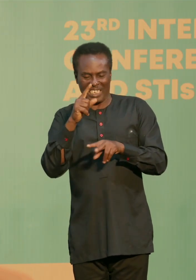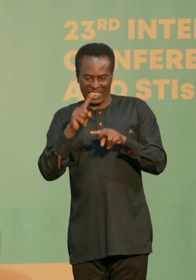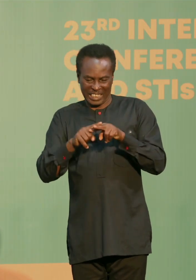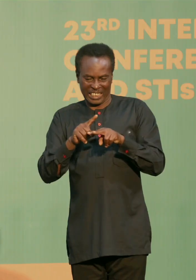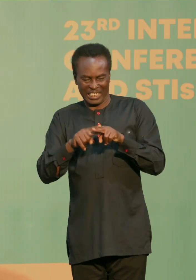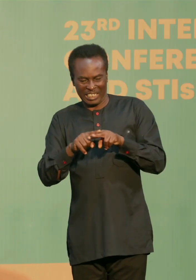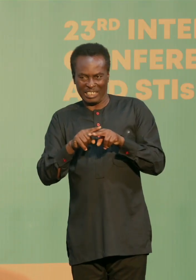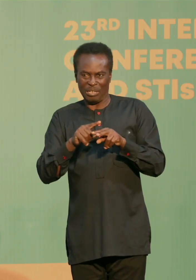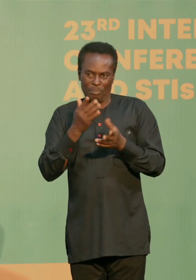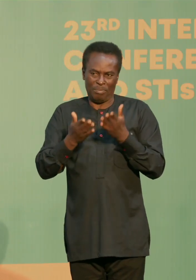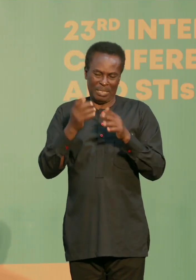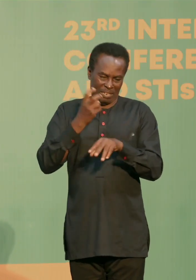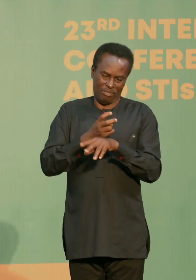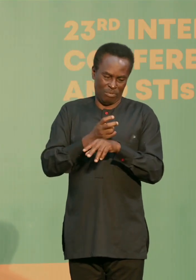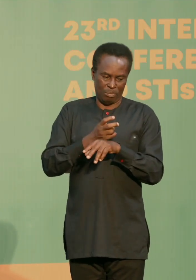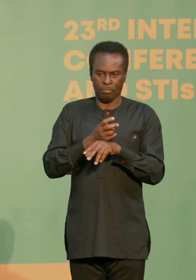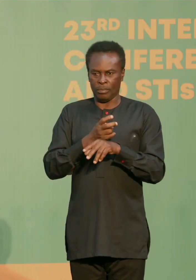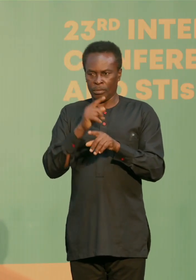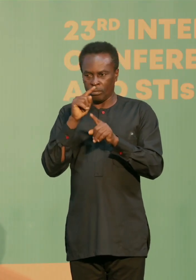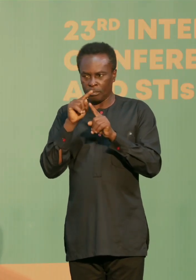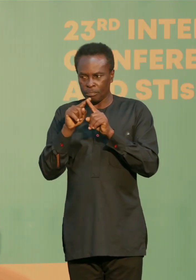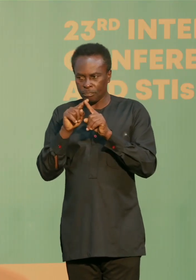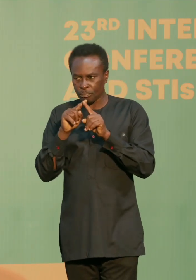Pour les zones rurales,